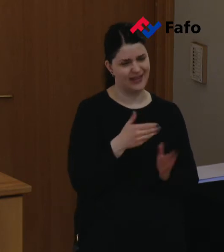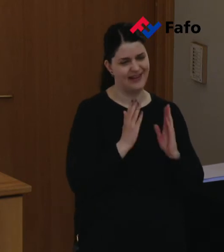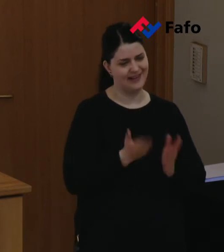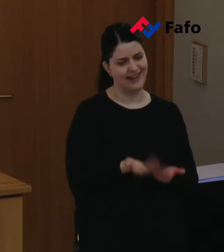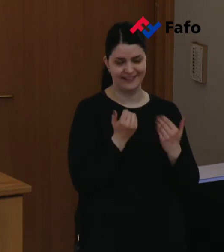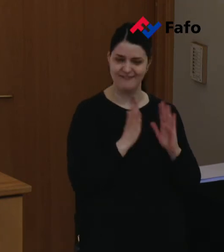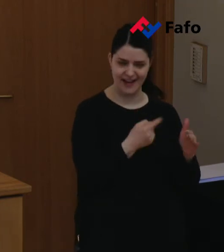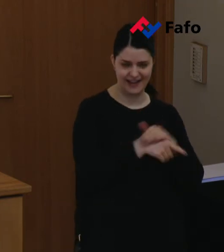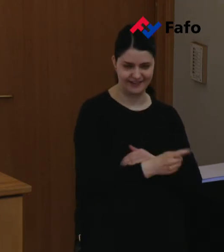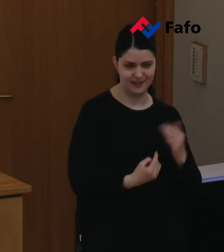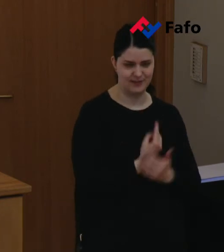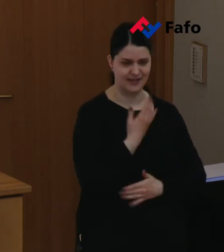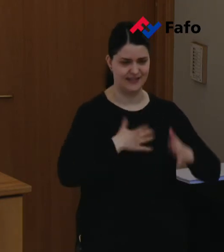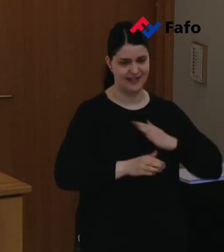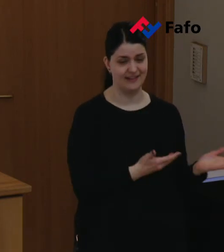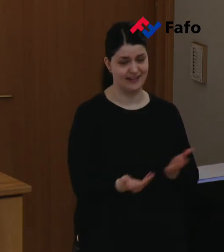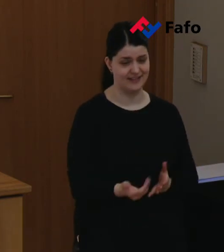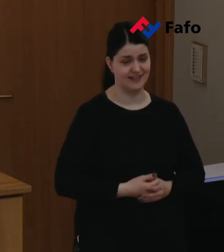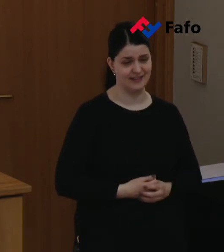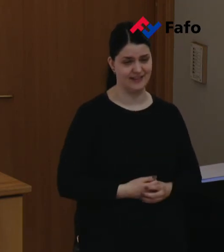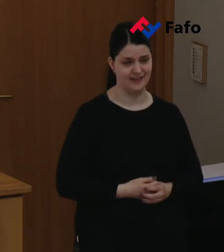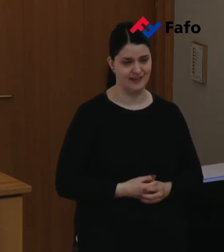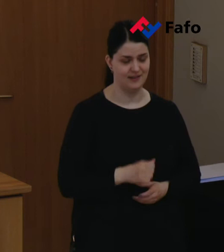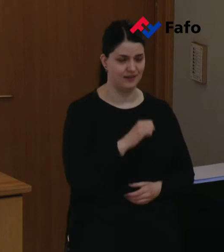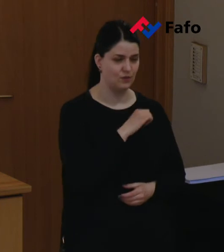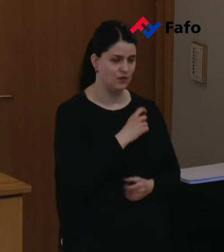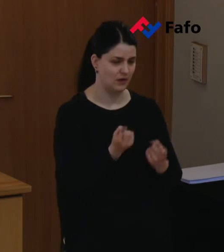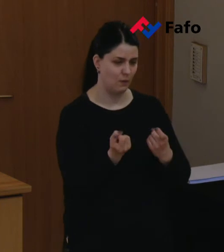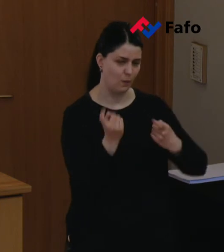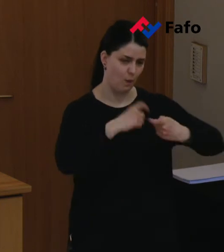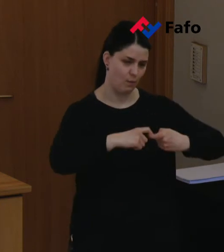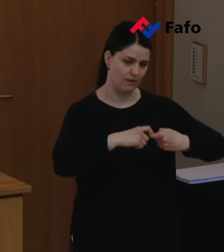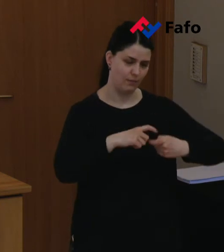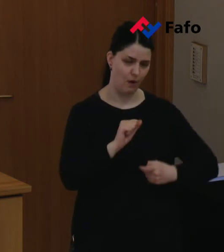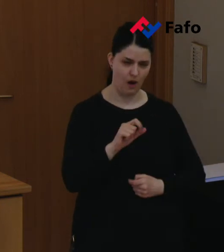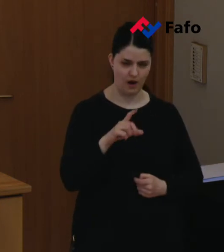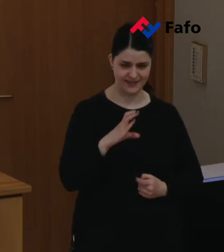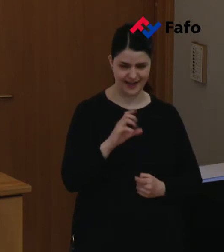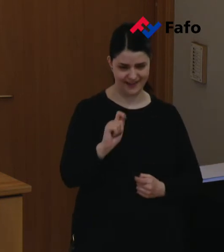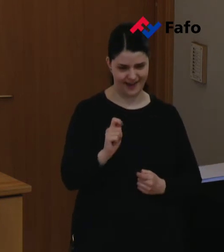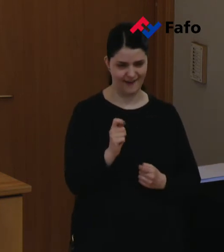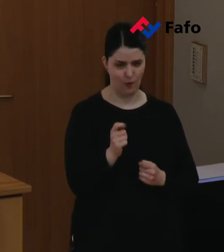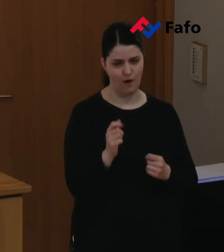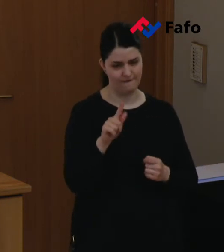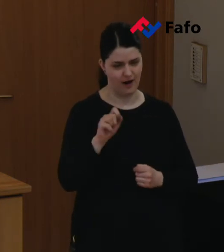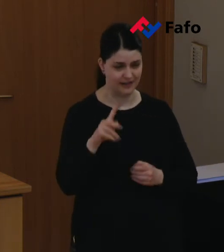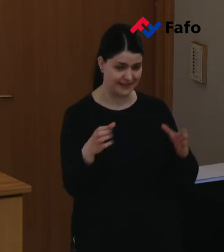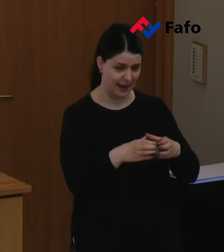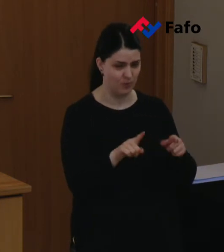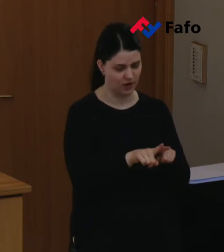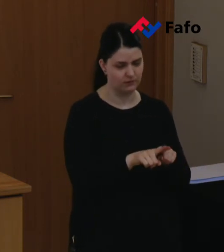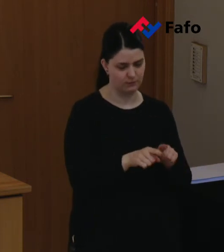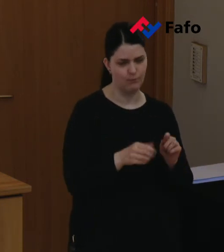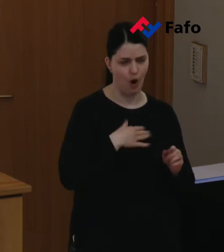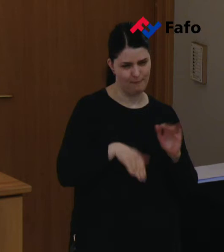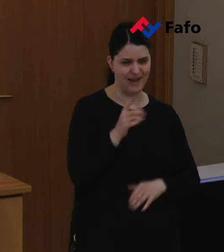til spesialisthelsetjenesten. Sånn at der hvor man har koblet på ACT og FACT-team og sånn, at der hvor man har mer av den kunnskapen,